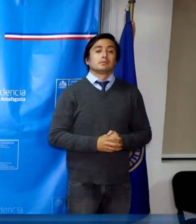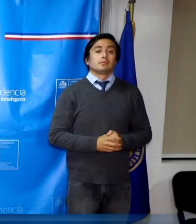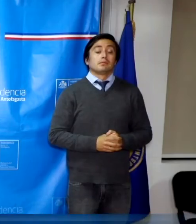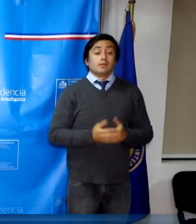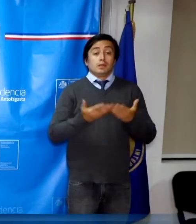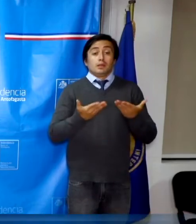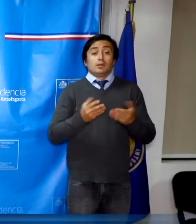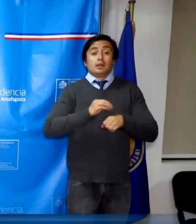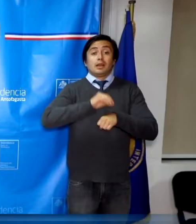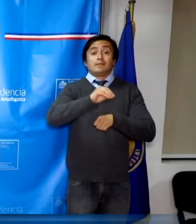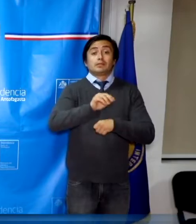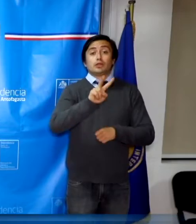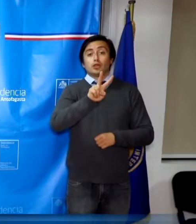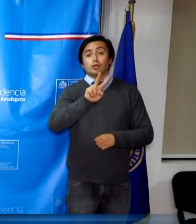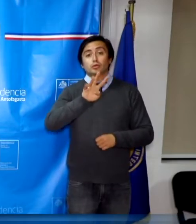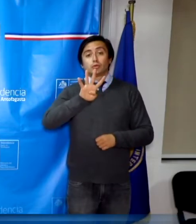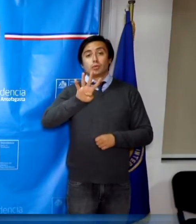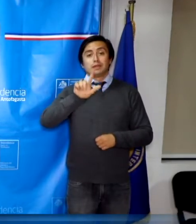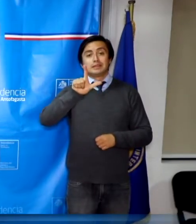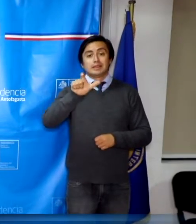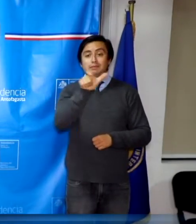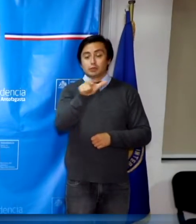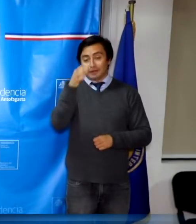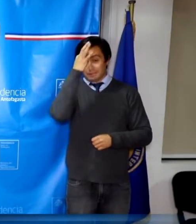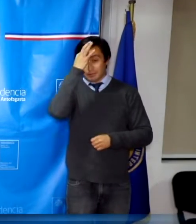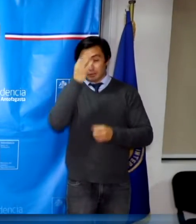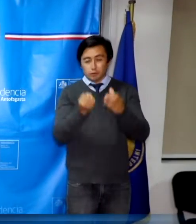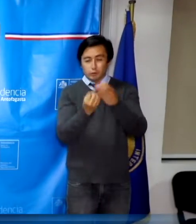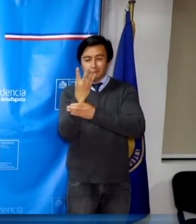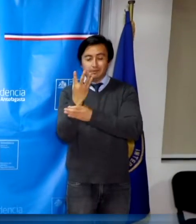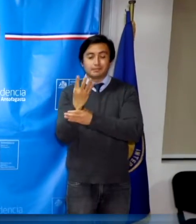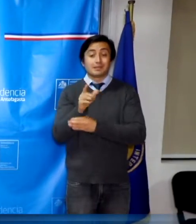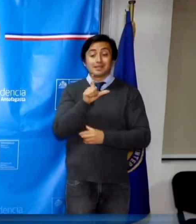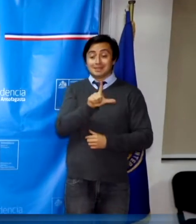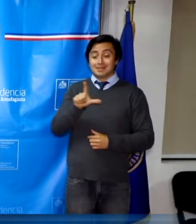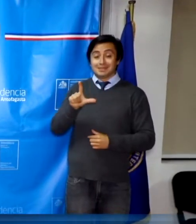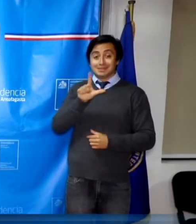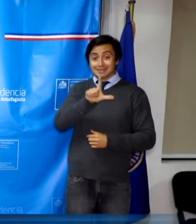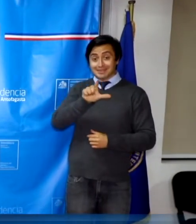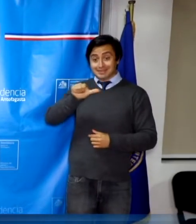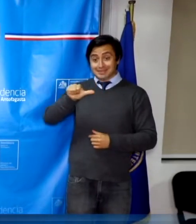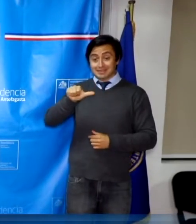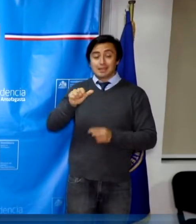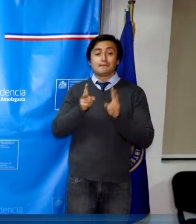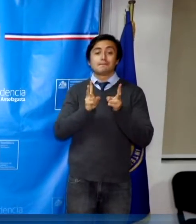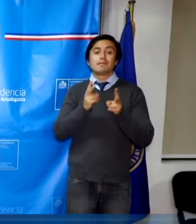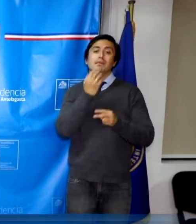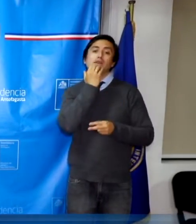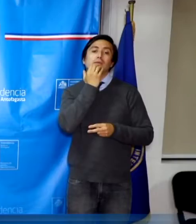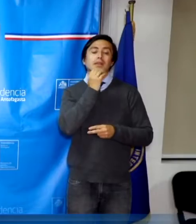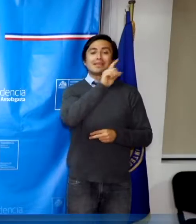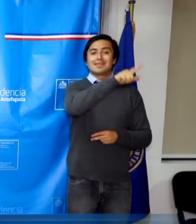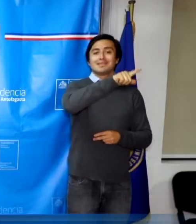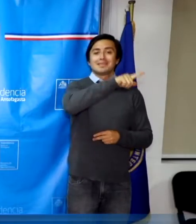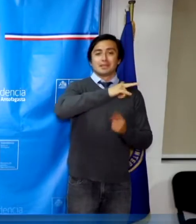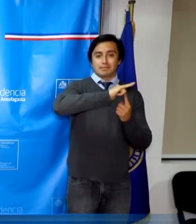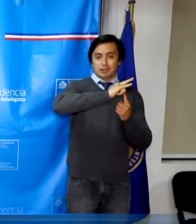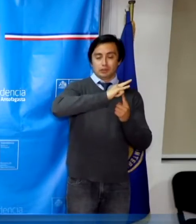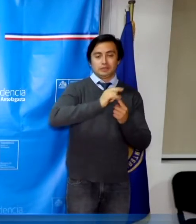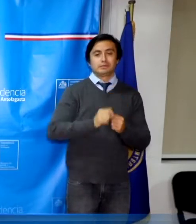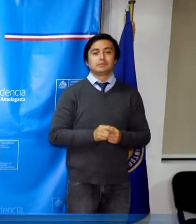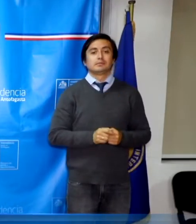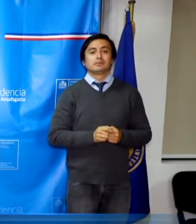2.788. Hoy informamos 247 nuevos casos en la región, 76 en la comuna de Antofagasta, 17 en